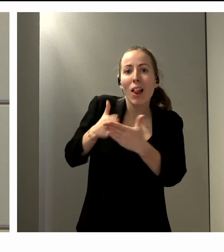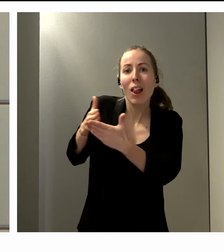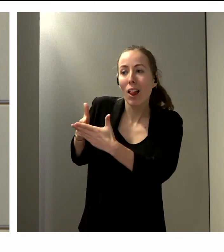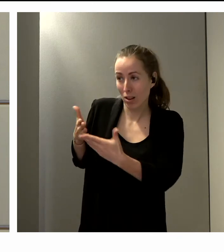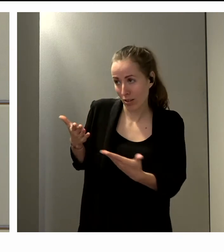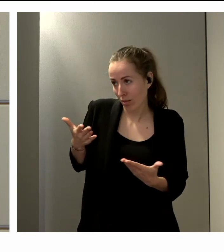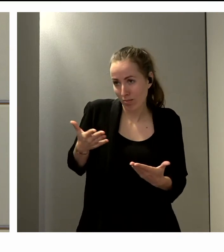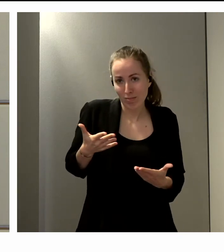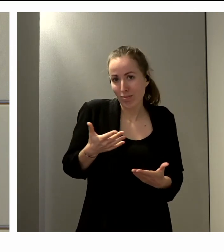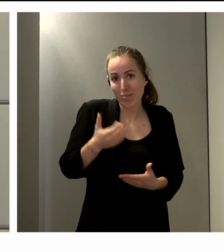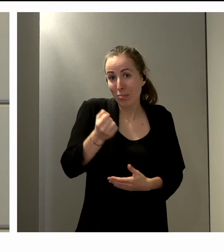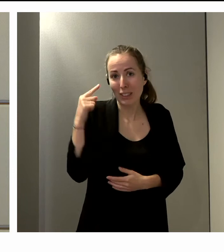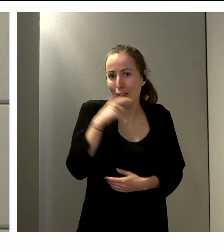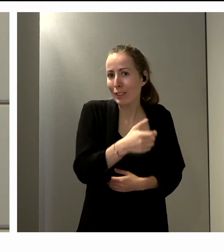évoquées.